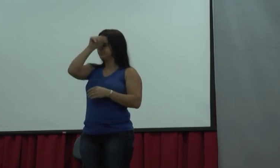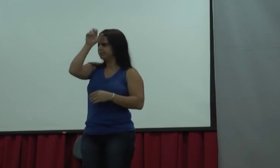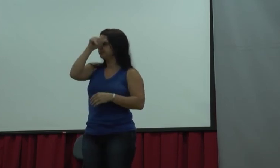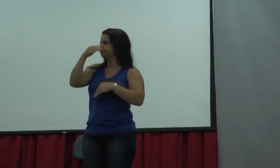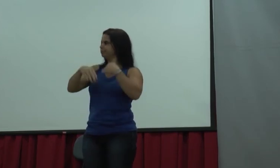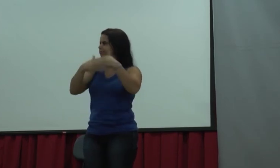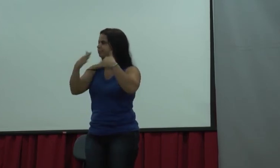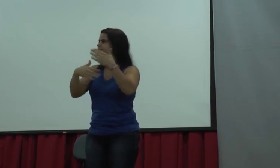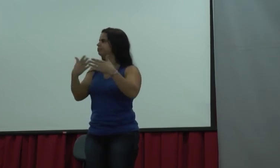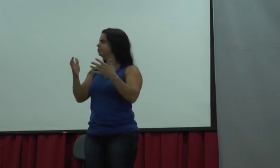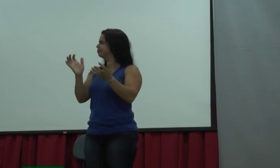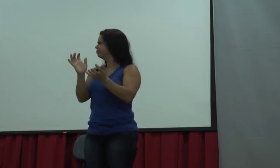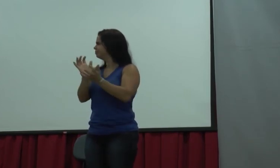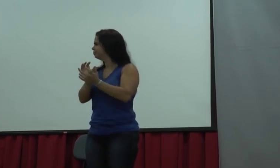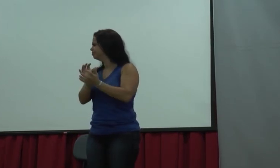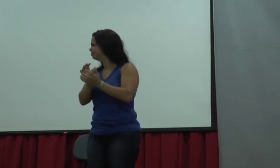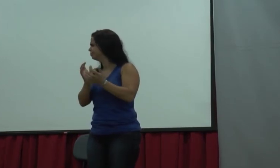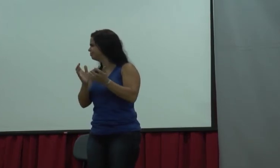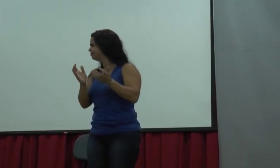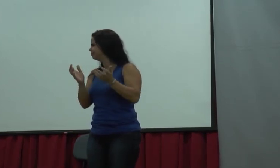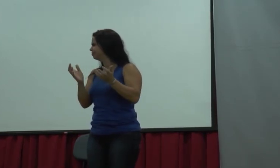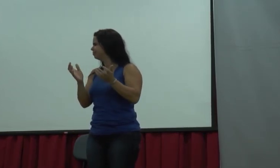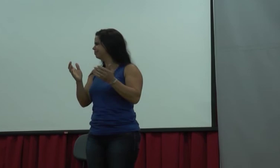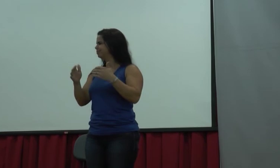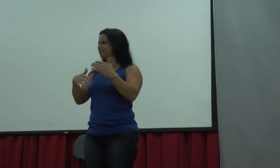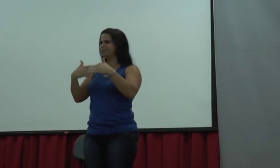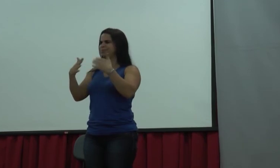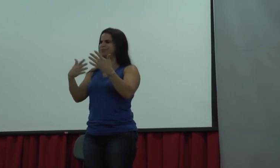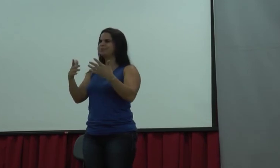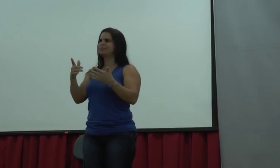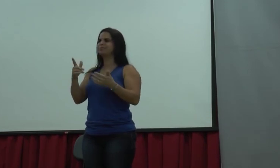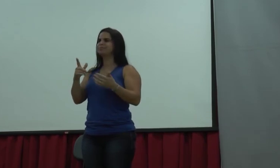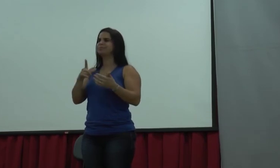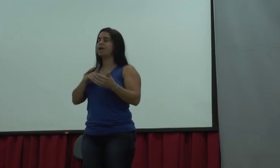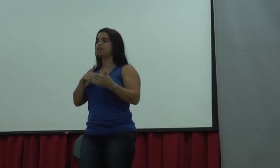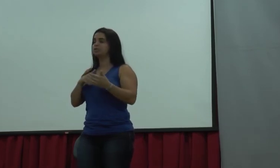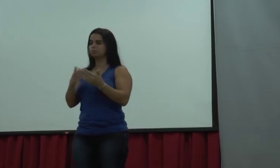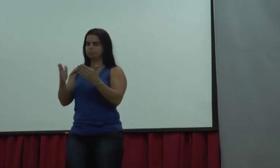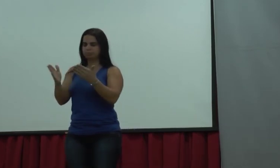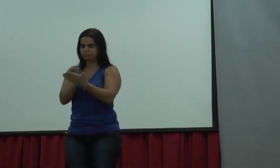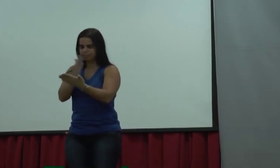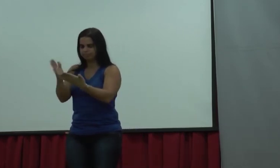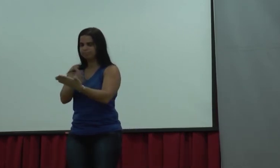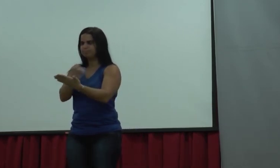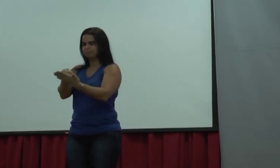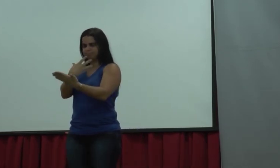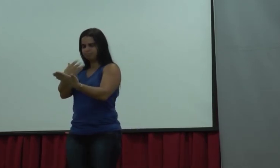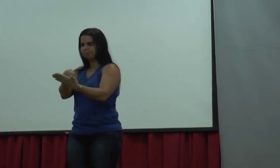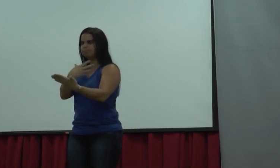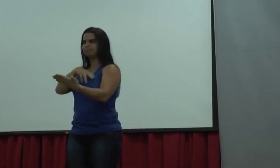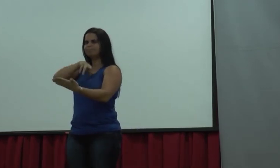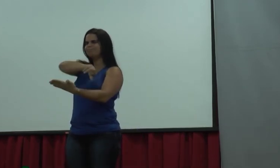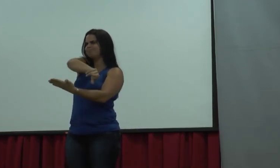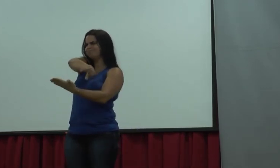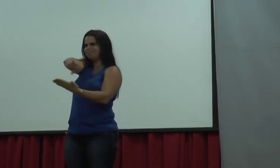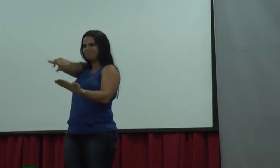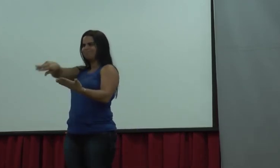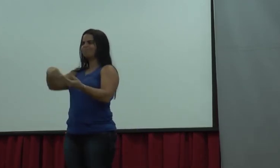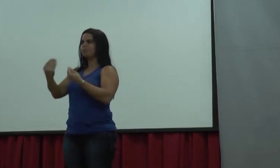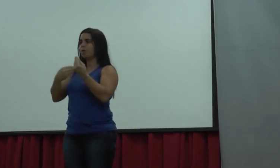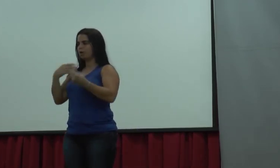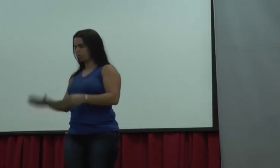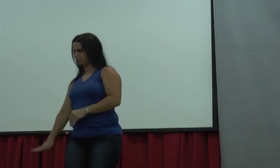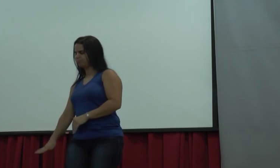para o oeste, e a gente tem um acesso à doutrina espírita de um outro ano. Eu vi já desde